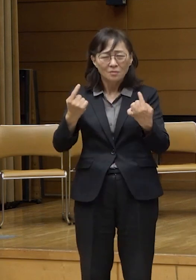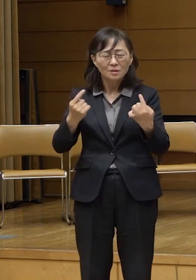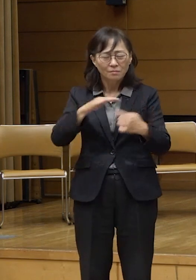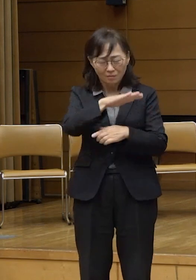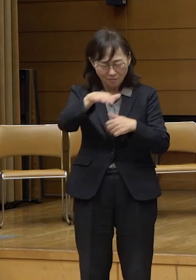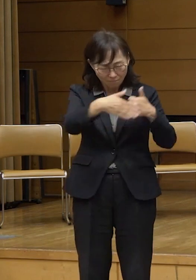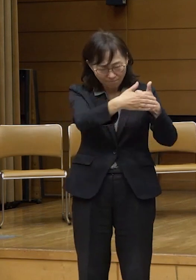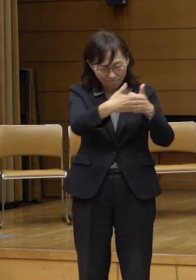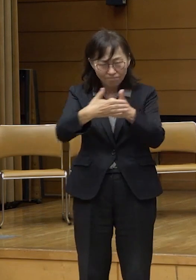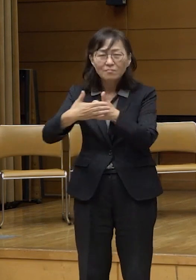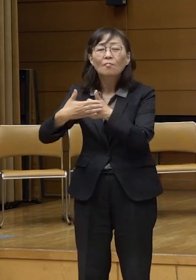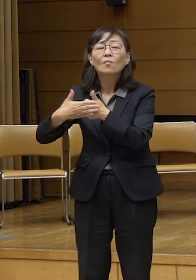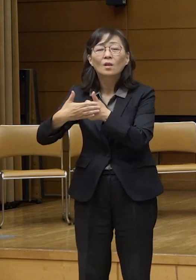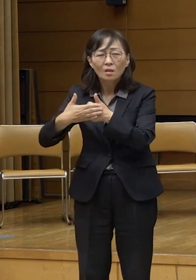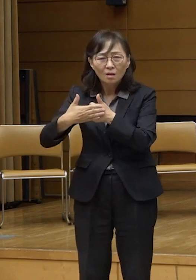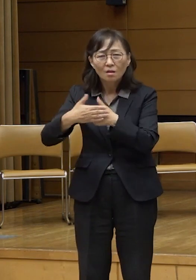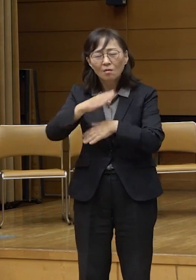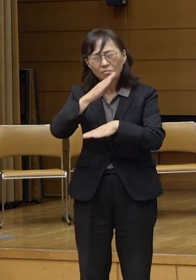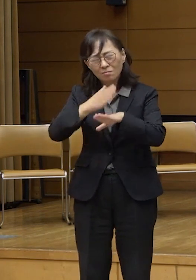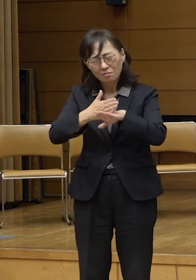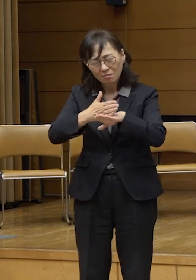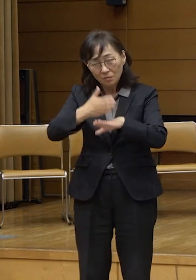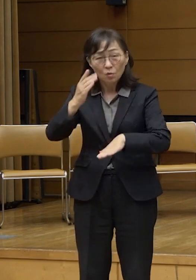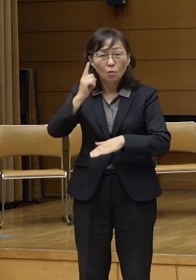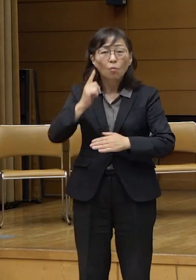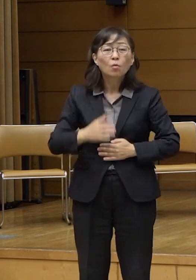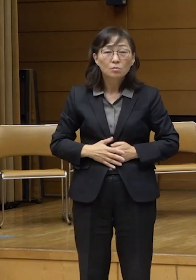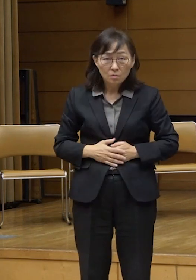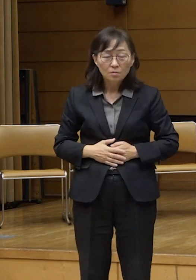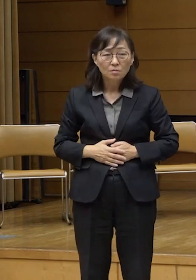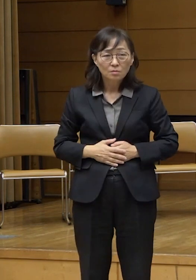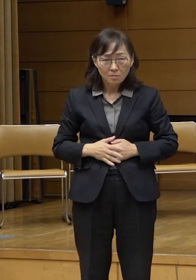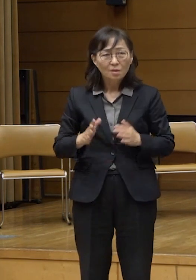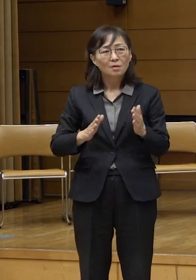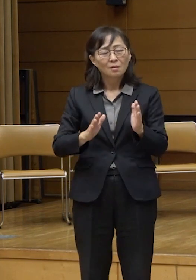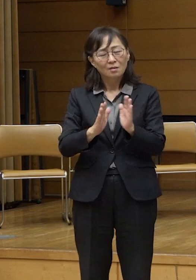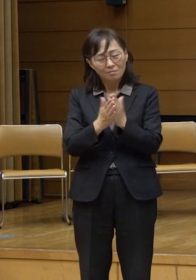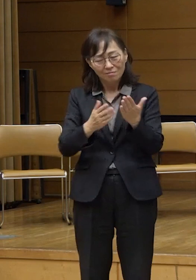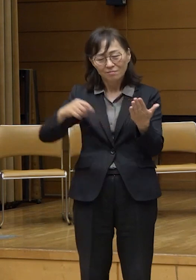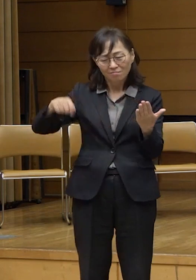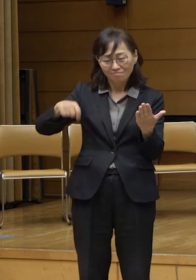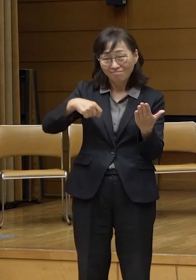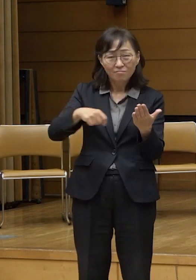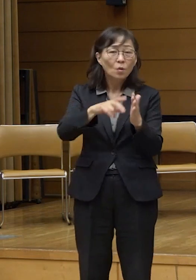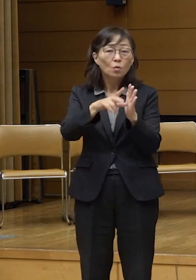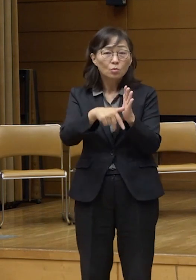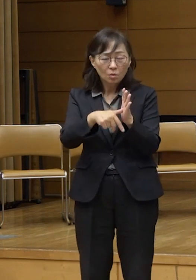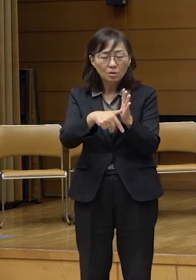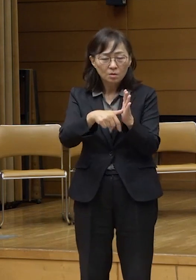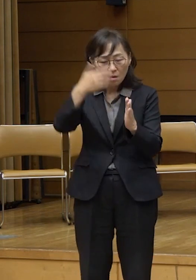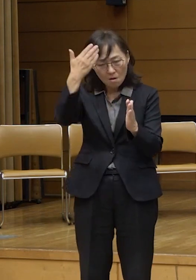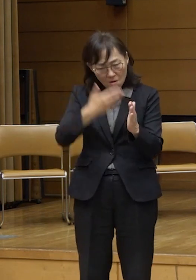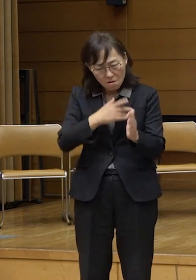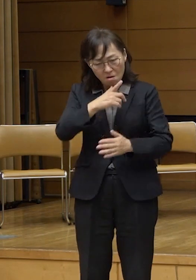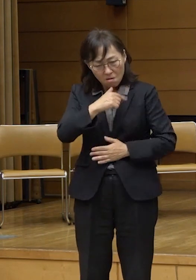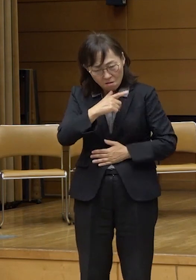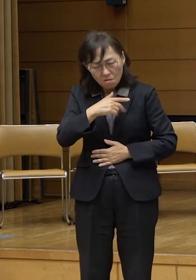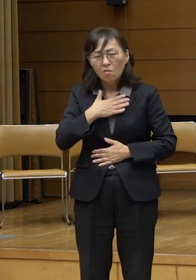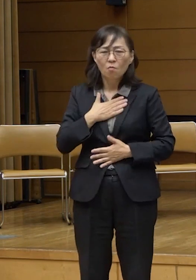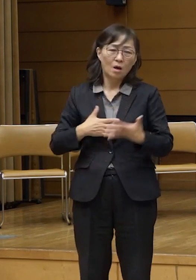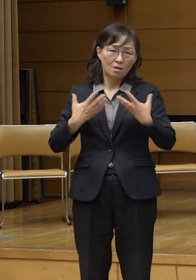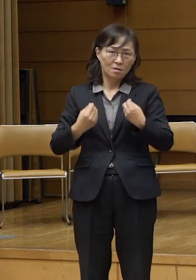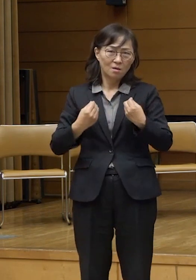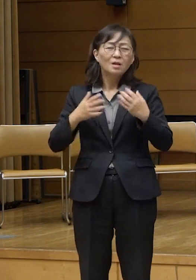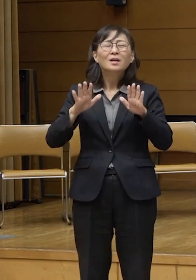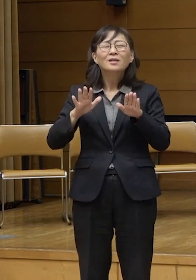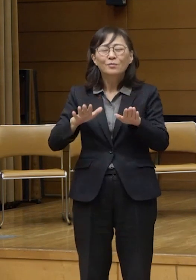ただいたなっていうのを、そのまさに本じゃなくて原稿書いてる時にものすごく強くその時思いました。この思いが今も一緒